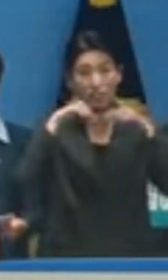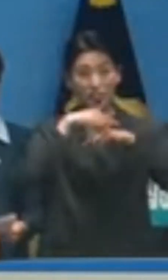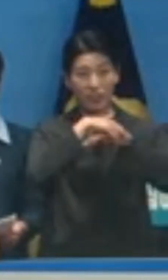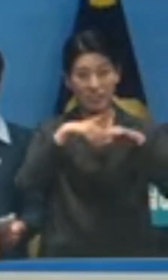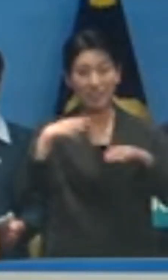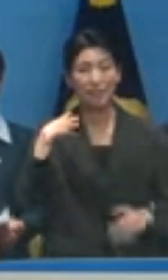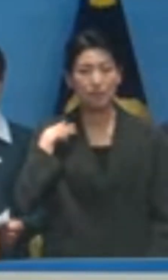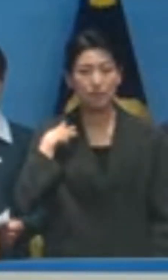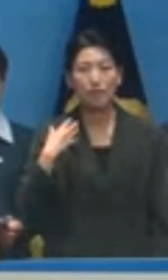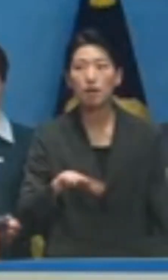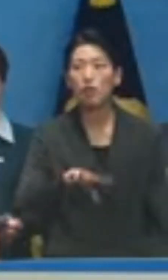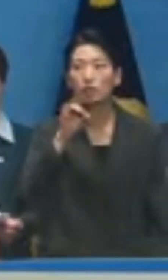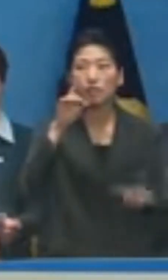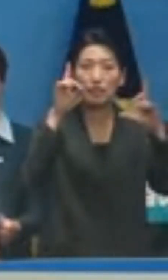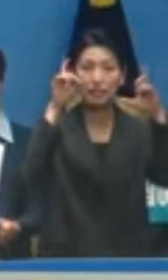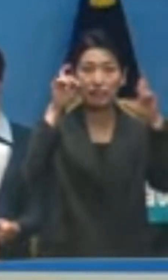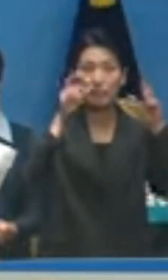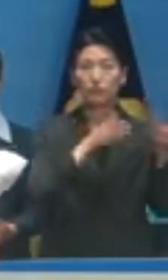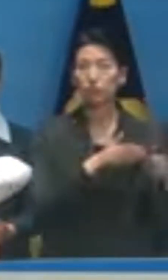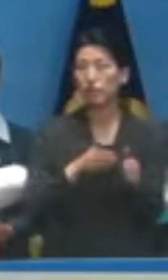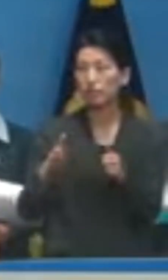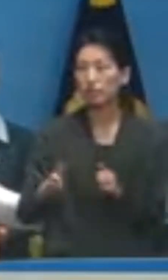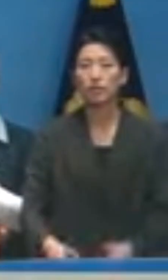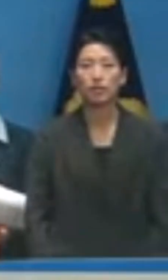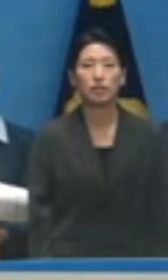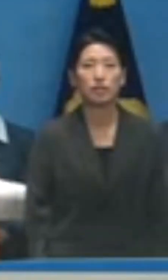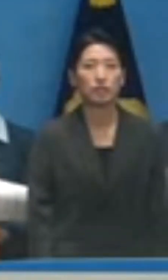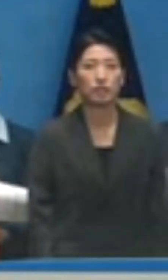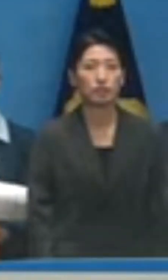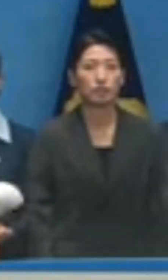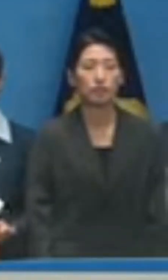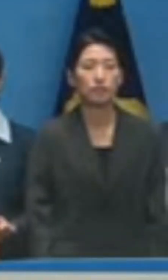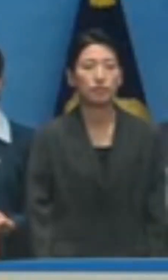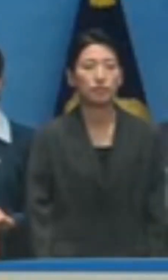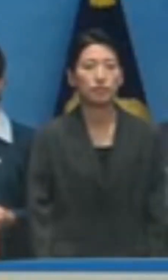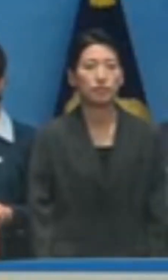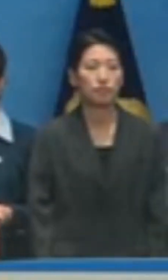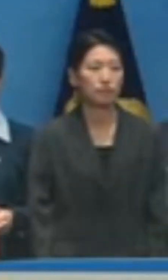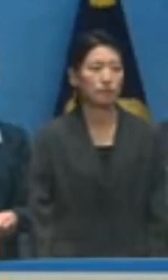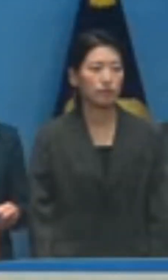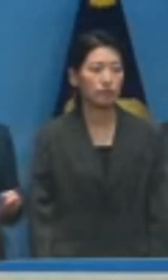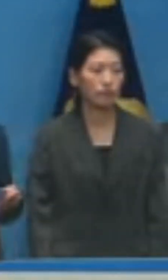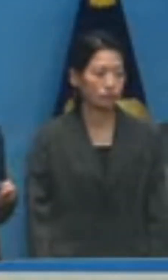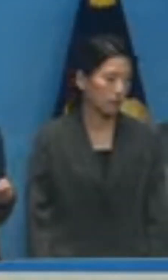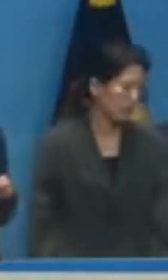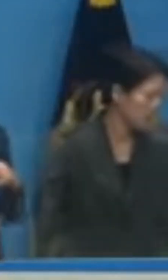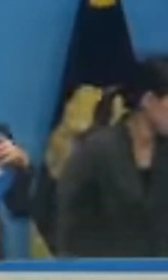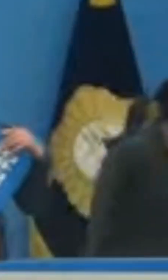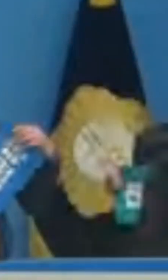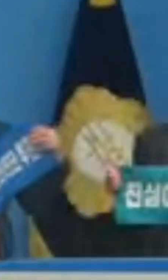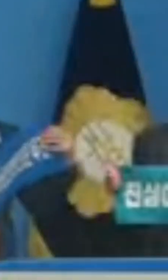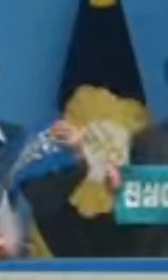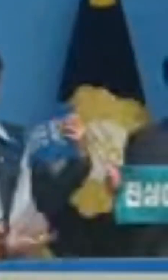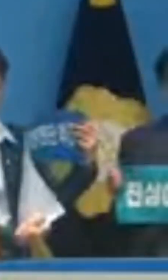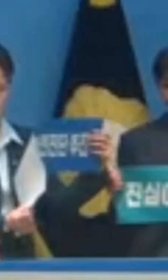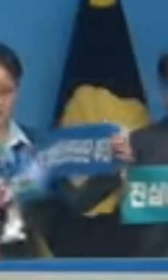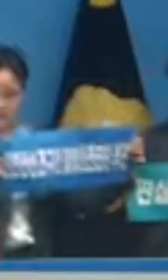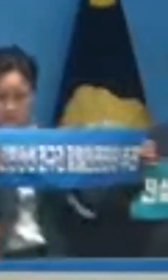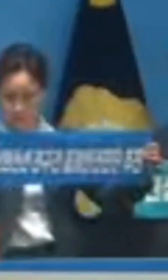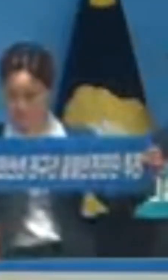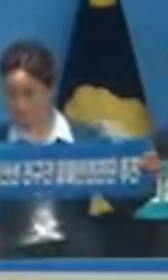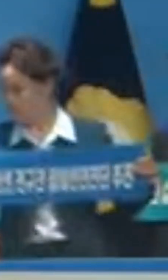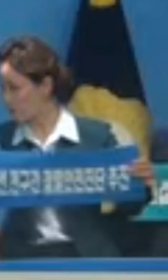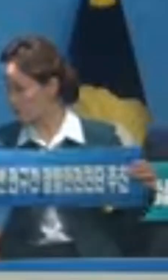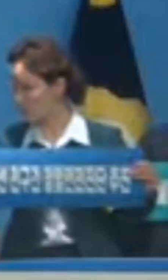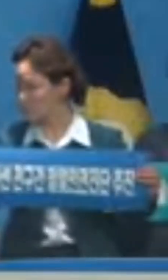먼저 하겠습니다. 여기 계신 분들은 어떻게 손 필기를 좀 들어주시기 바랍니다. 사진